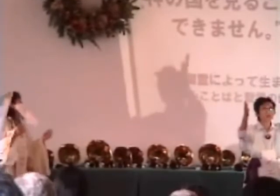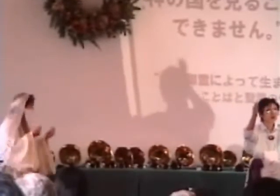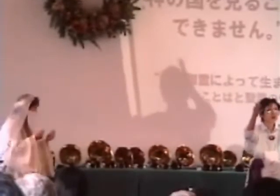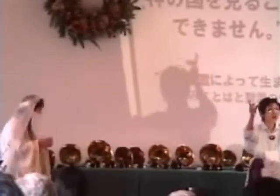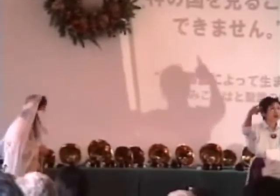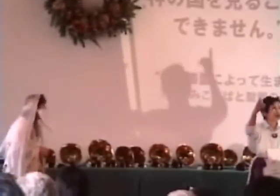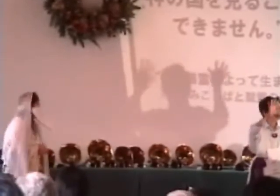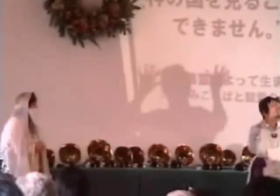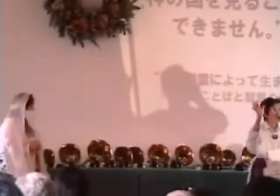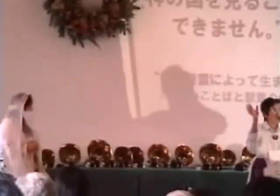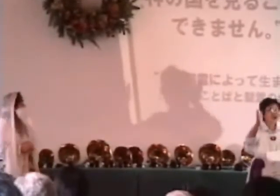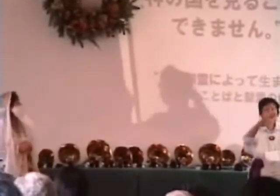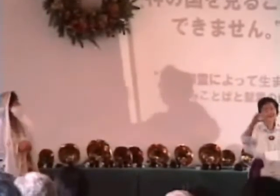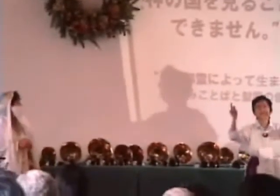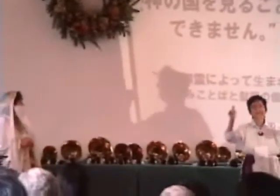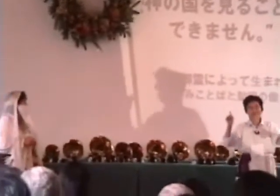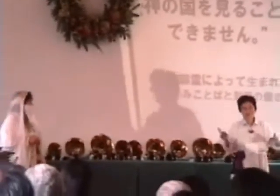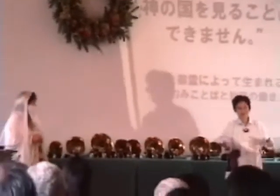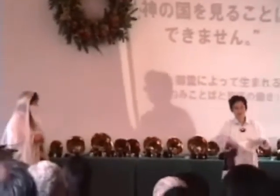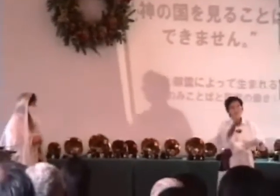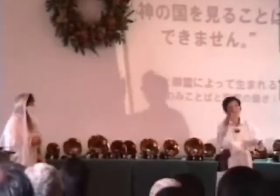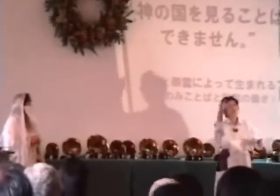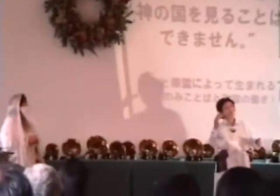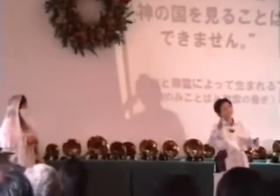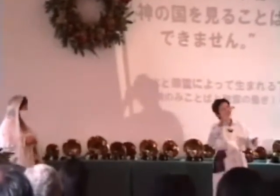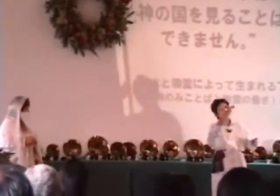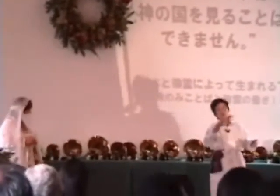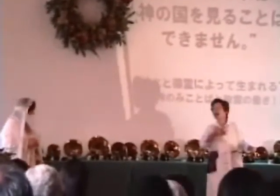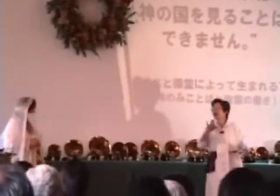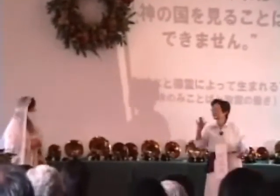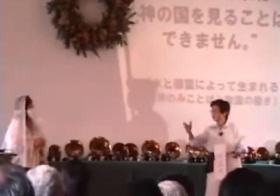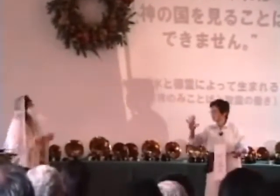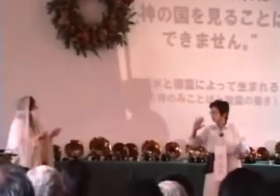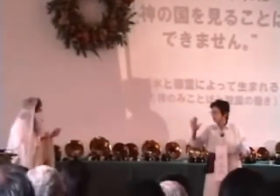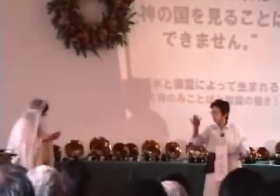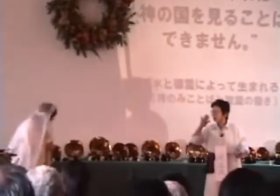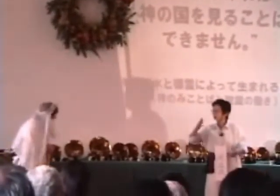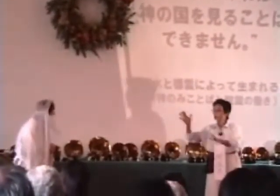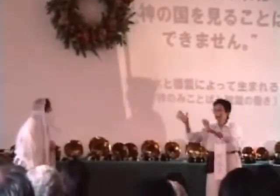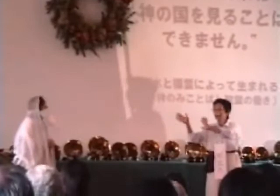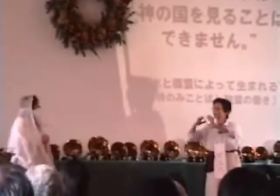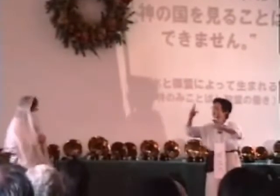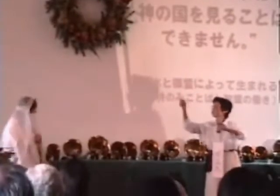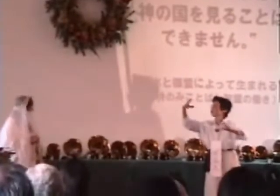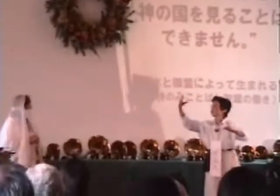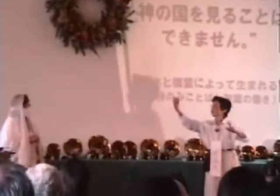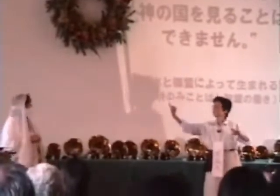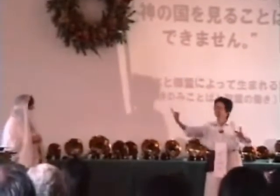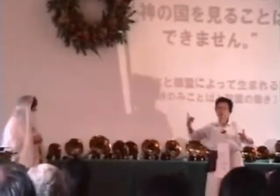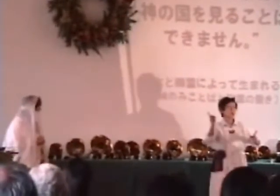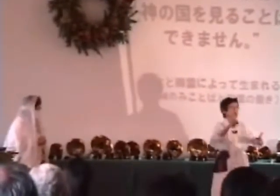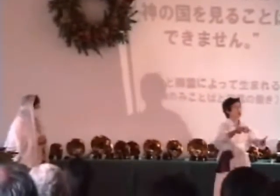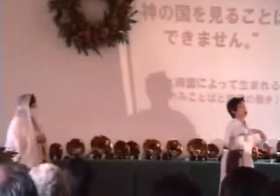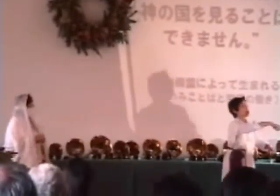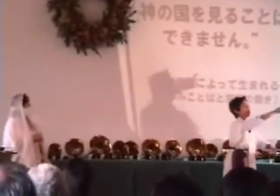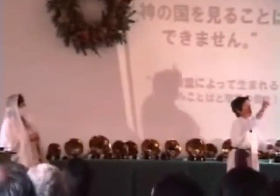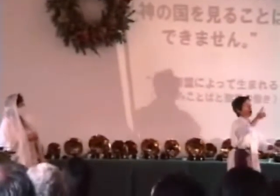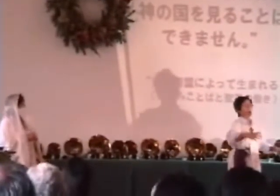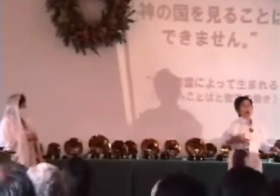風が吹いている、霊というのはちょうど風のようです。どこから来てどこへ行くのか分かりません。